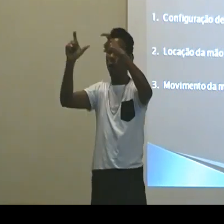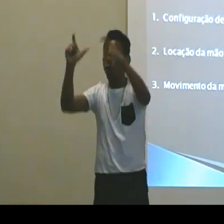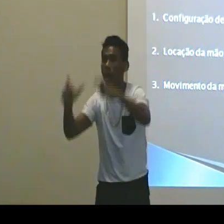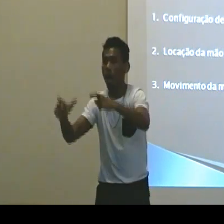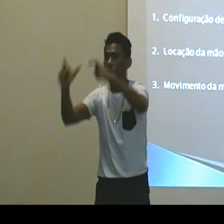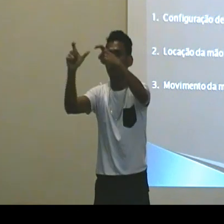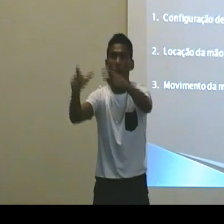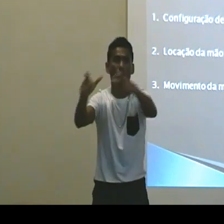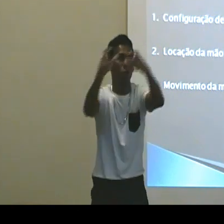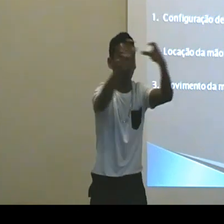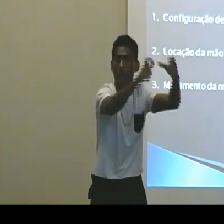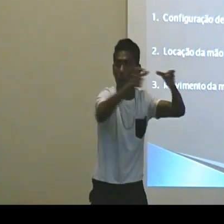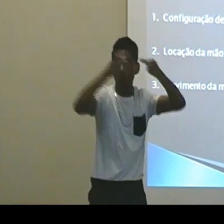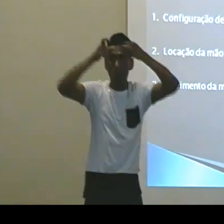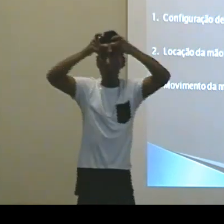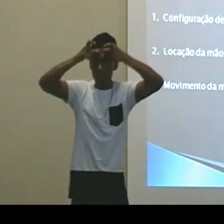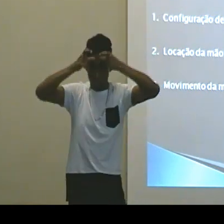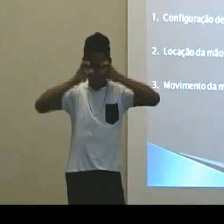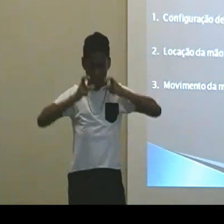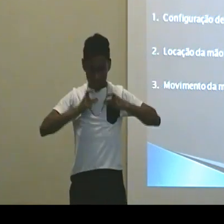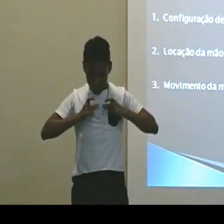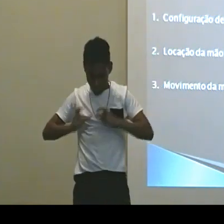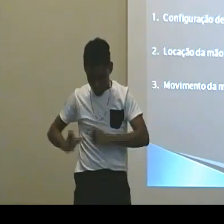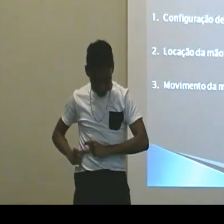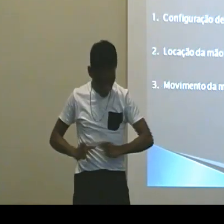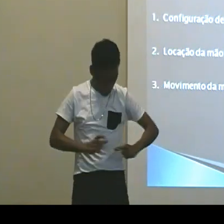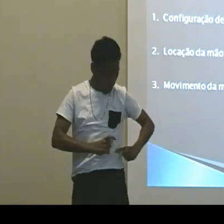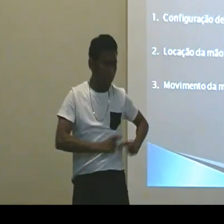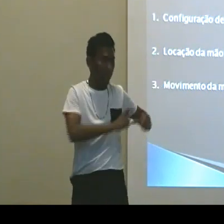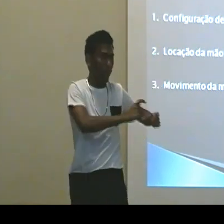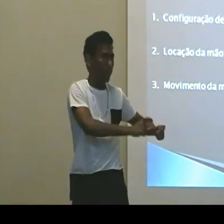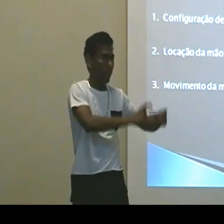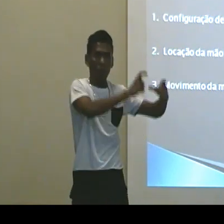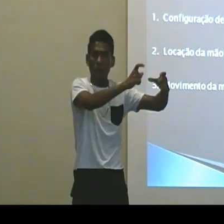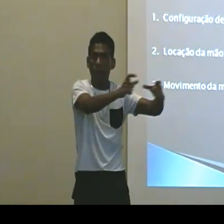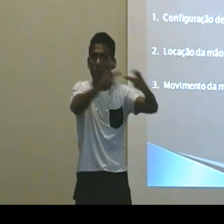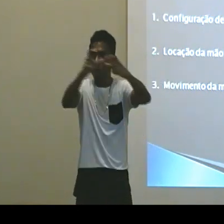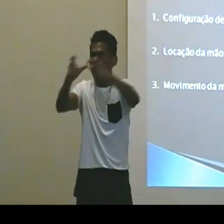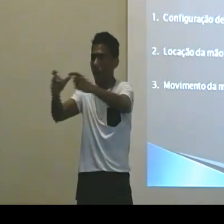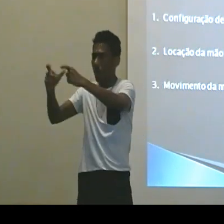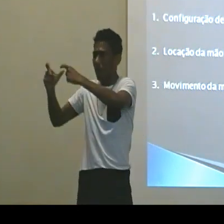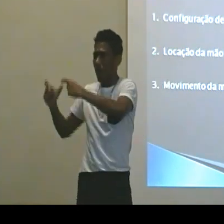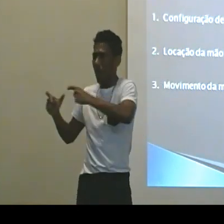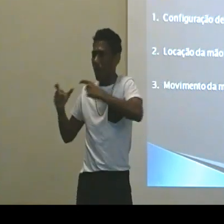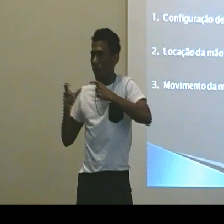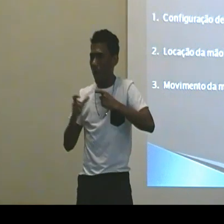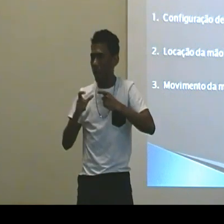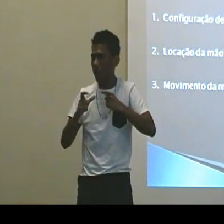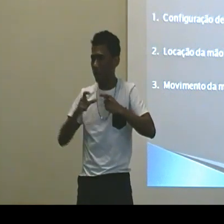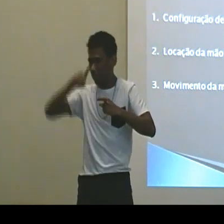Aqui num local fora do corpo, né? Não pode ser qualquer local junto do corpo, fora do